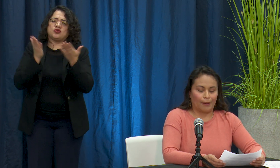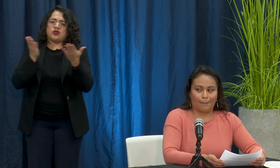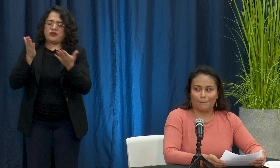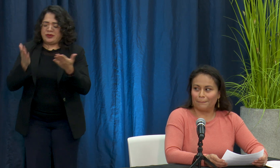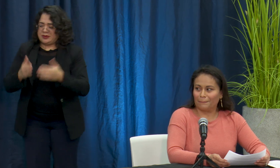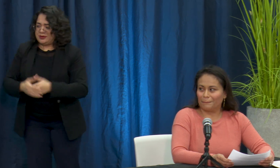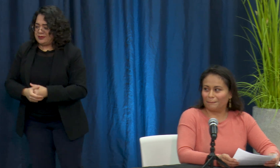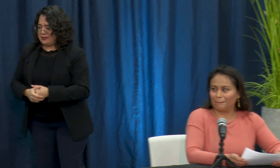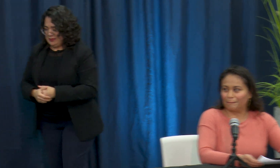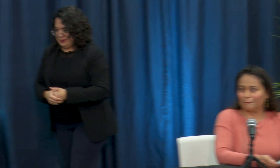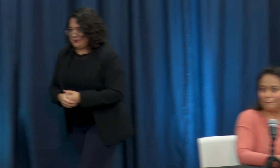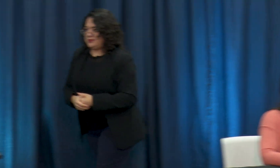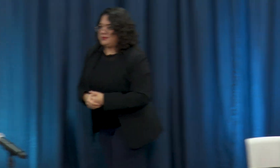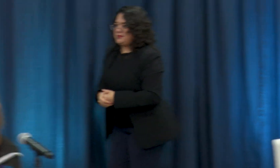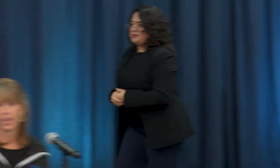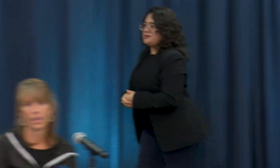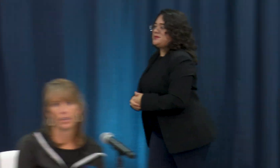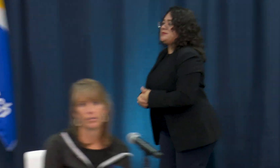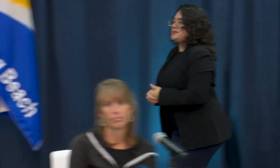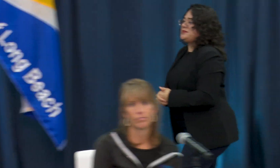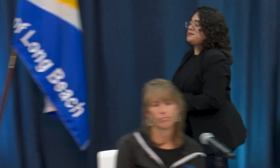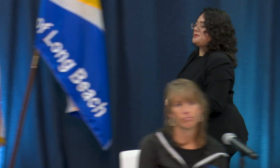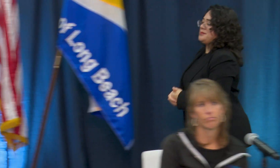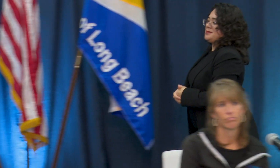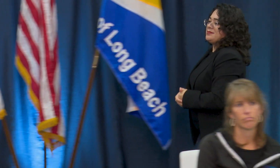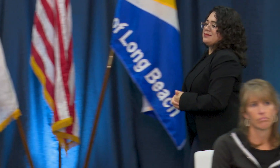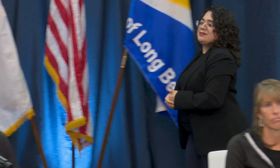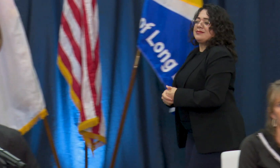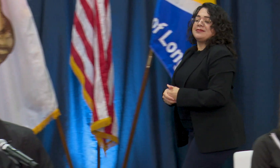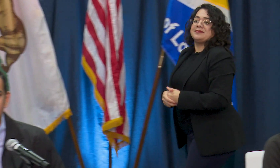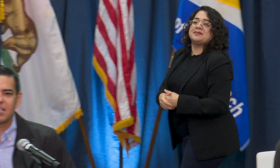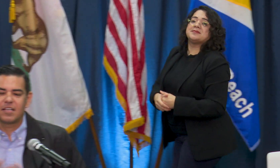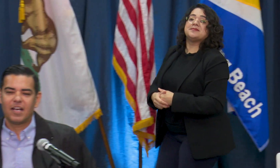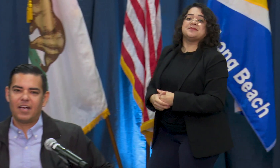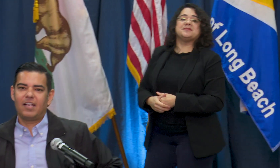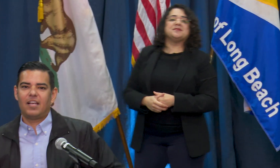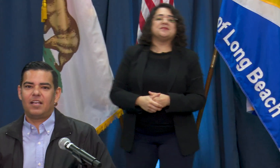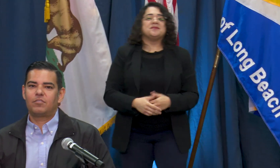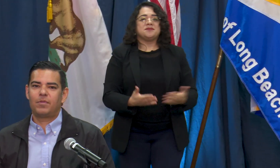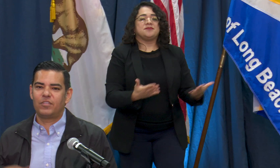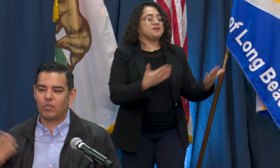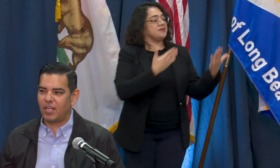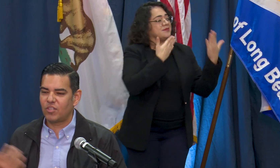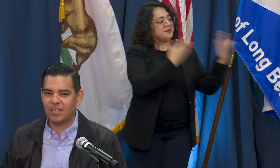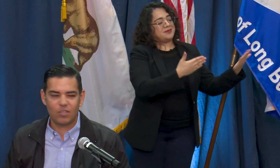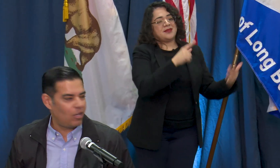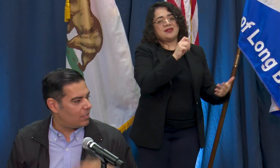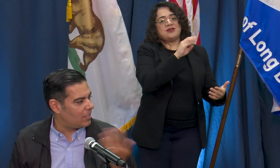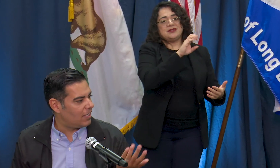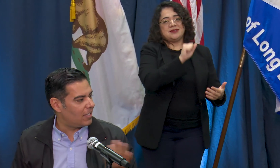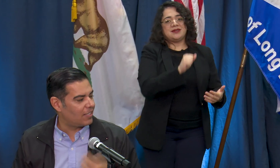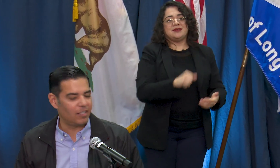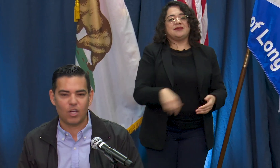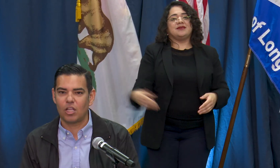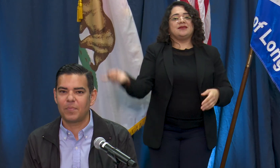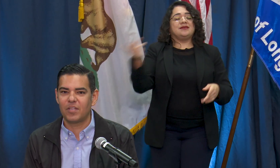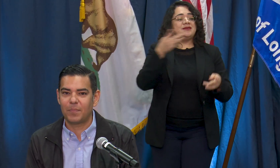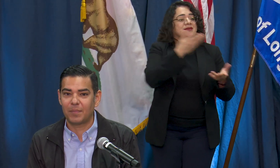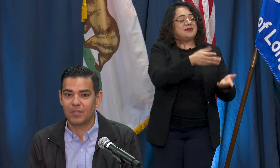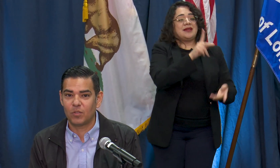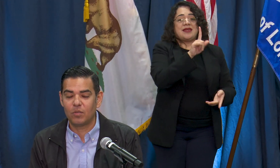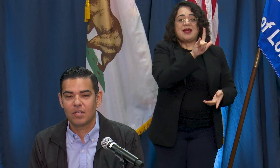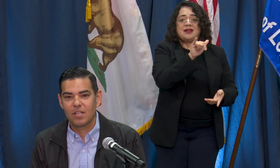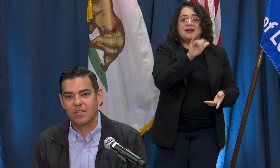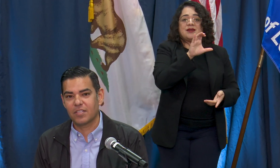Y muchas gracias también a Teresa y a todos que están acá, a la supervisora Janice Hahn y Kelly Colapi